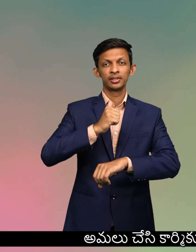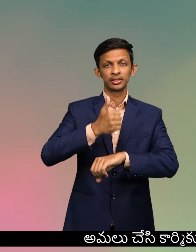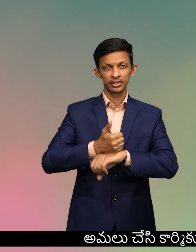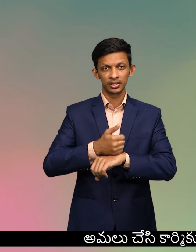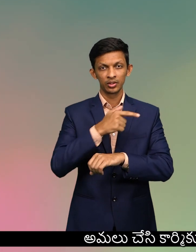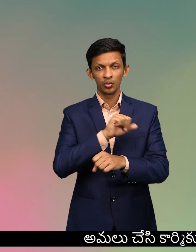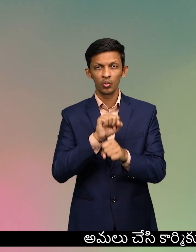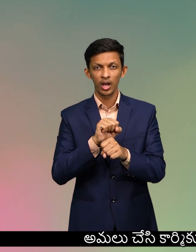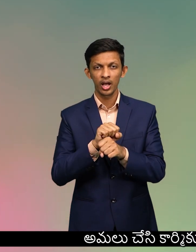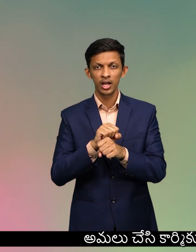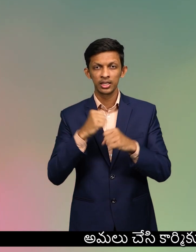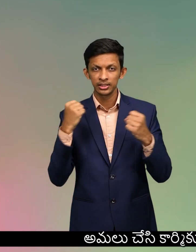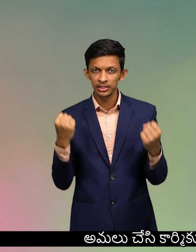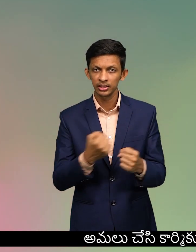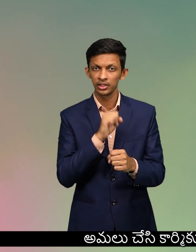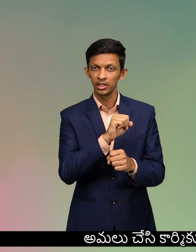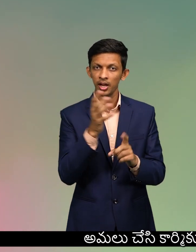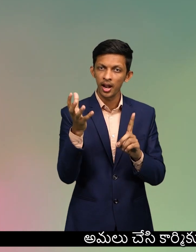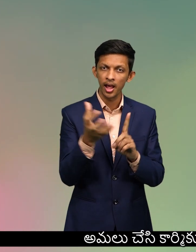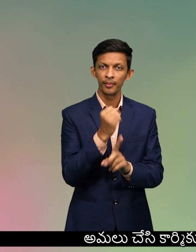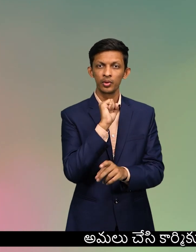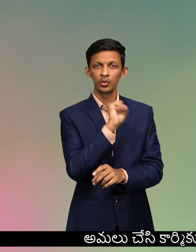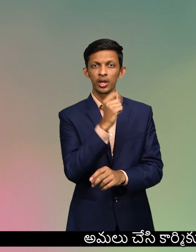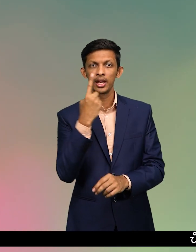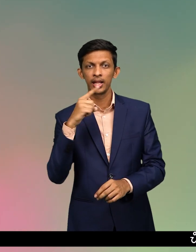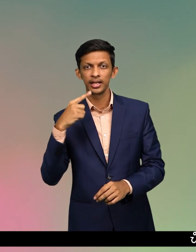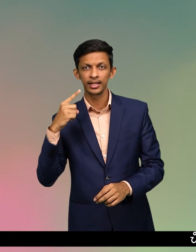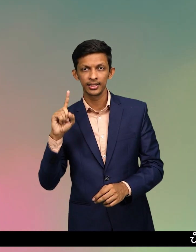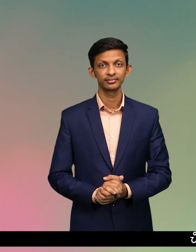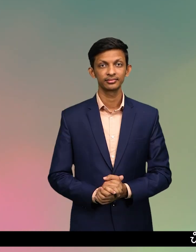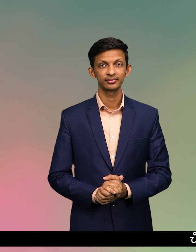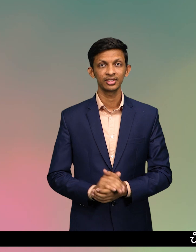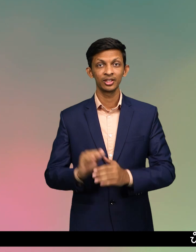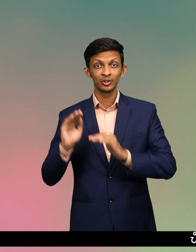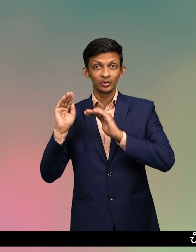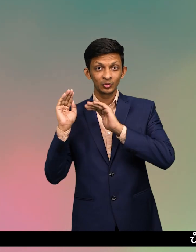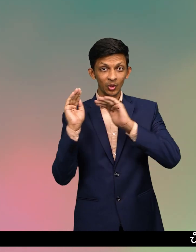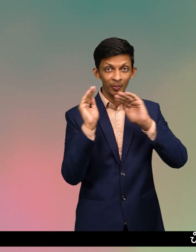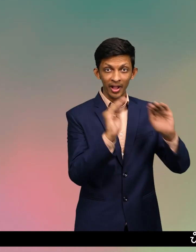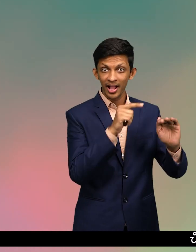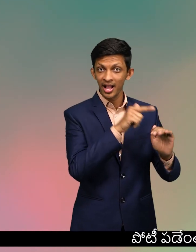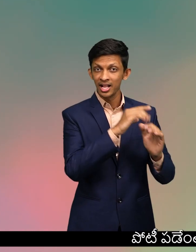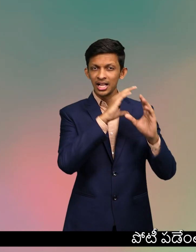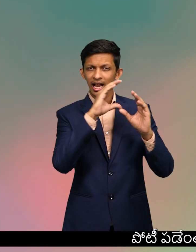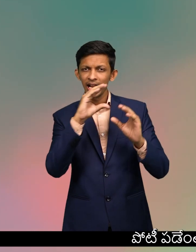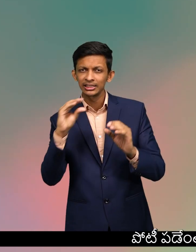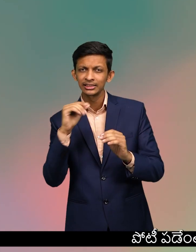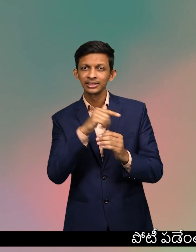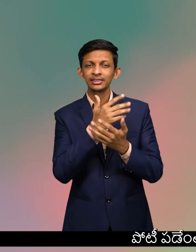అమలు చేసి కార్మికులు తమ హక్కులను పొందుతారు. చిన్న నిర్మాతలు పోటీ పడేంతవరకు